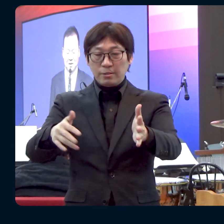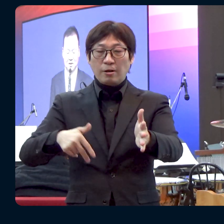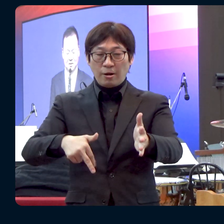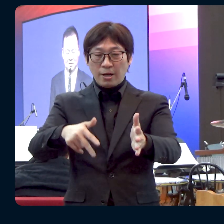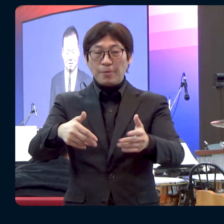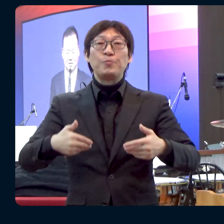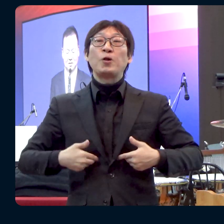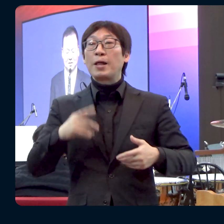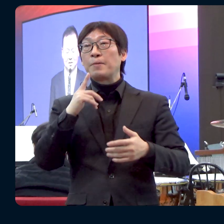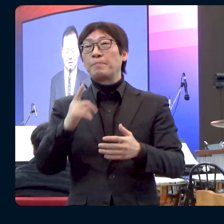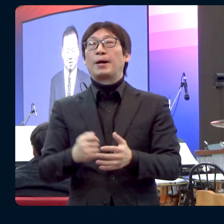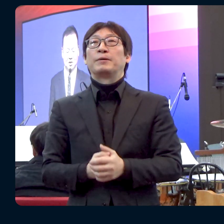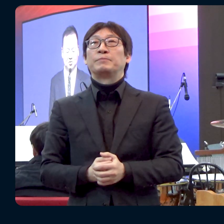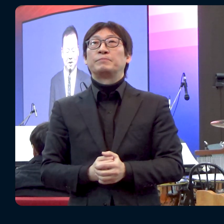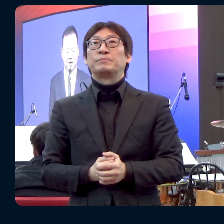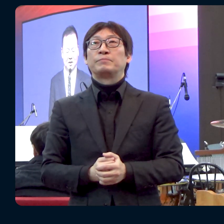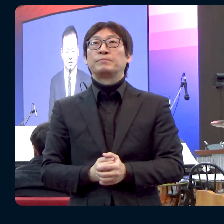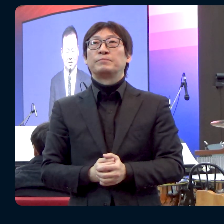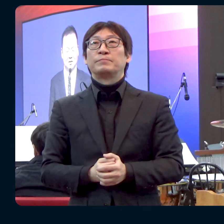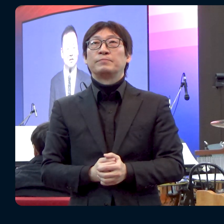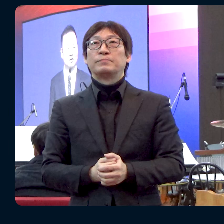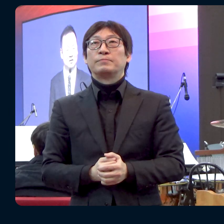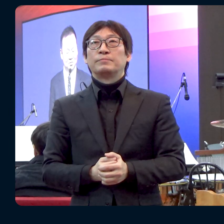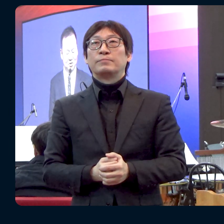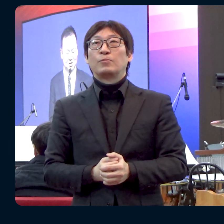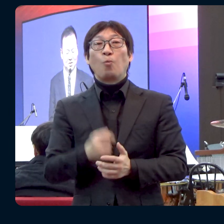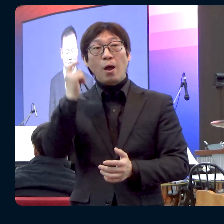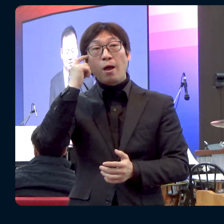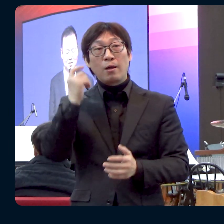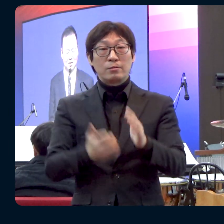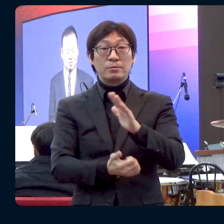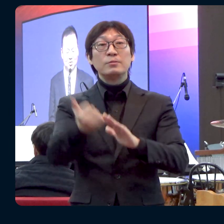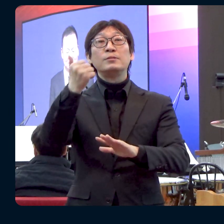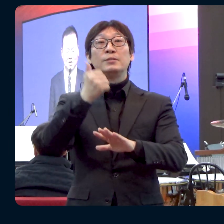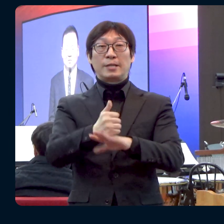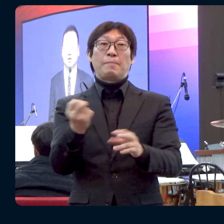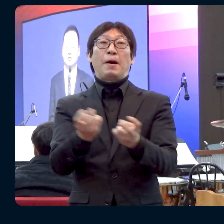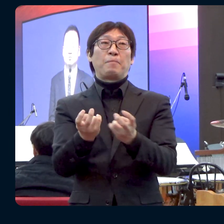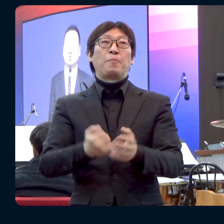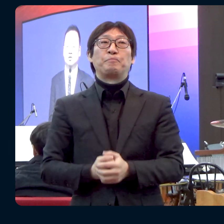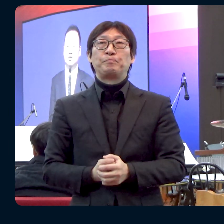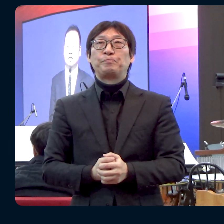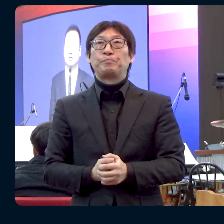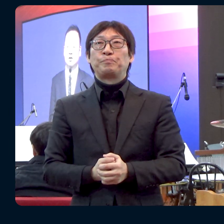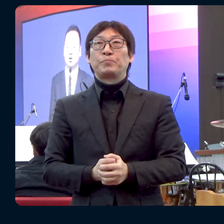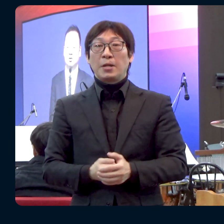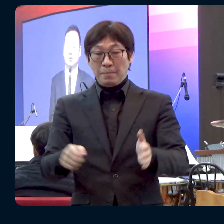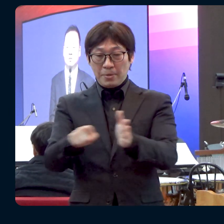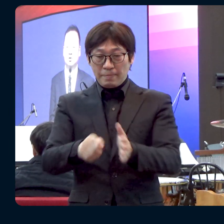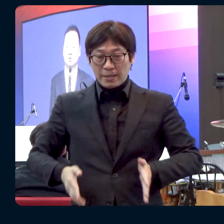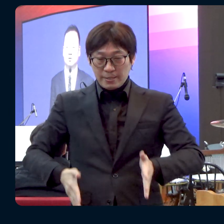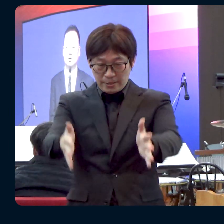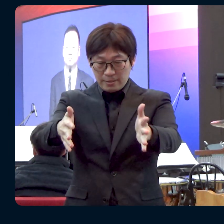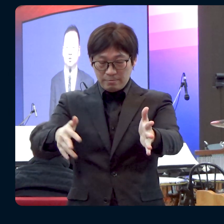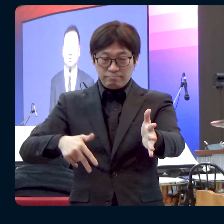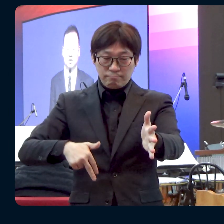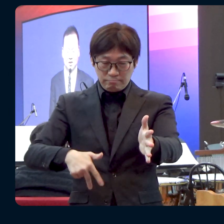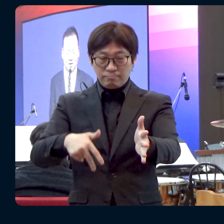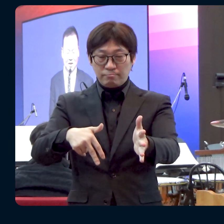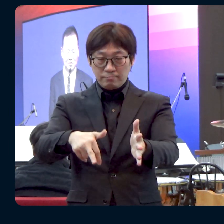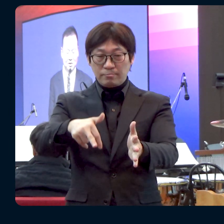성도의 길을 가야 합니다. 그것이 우리의 승리이기 때문이죠. 우리가 믿음의 길에서